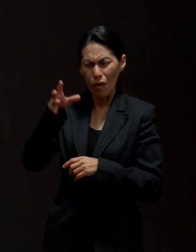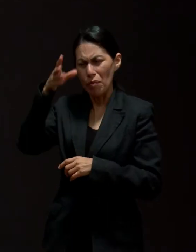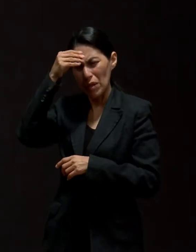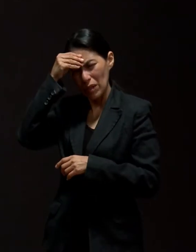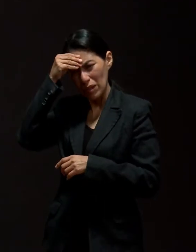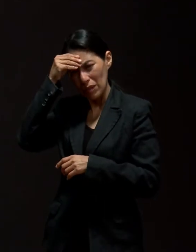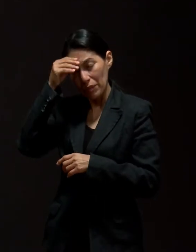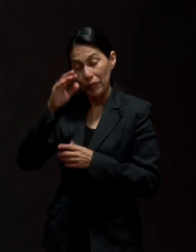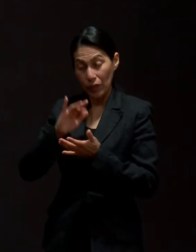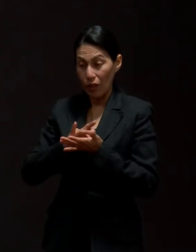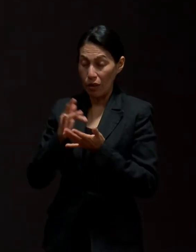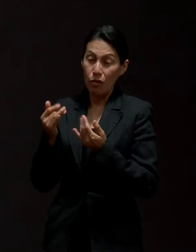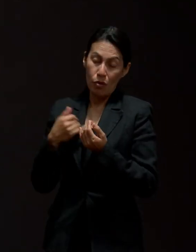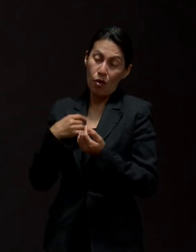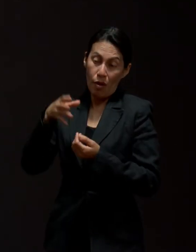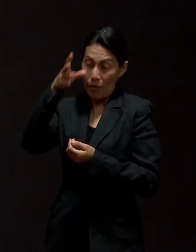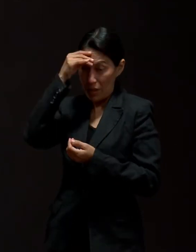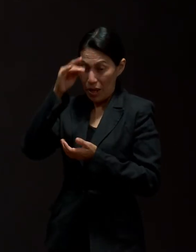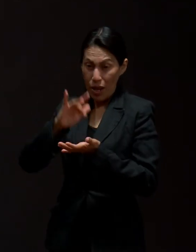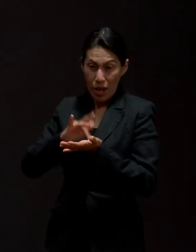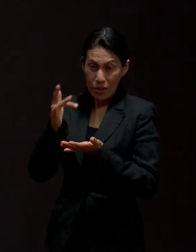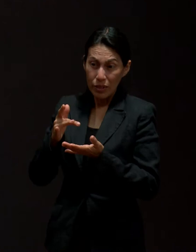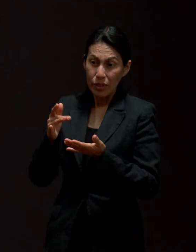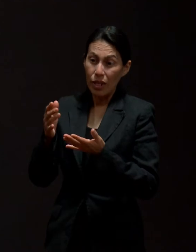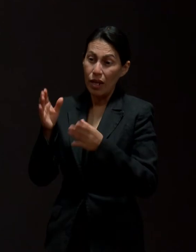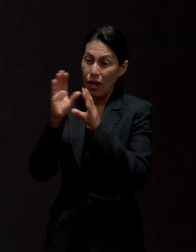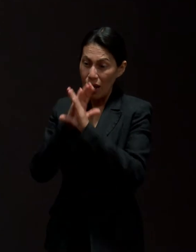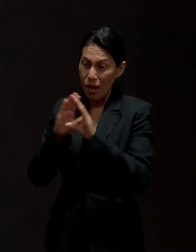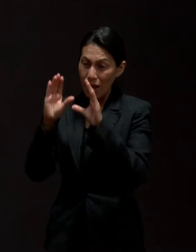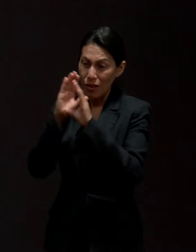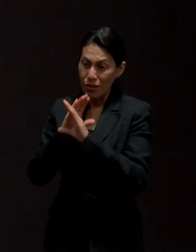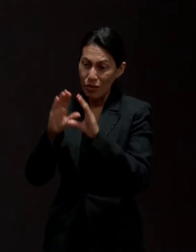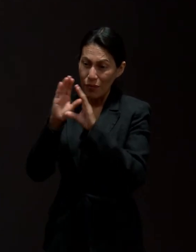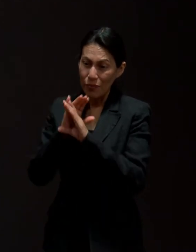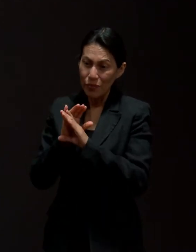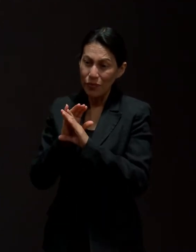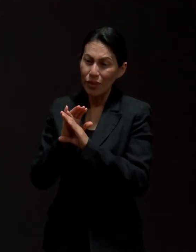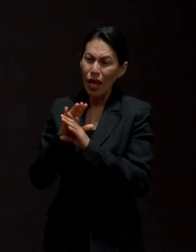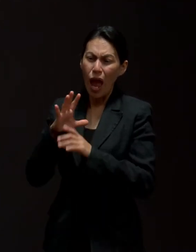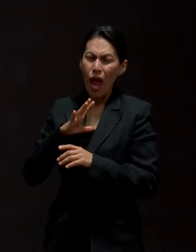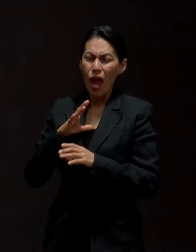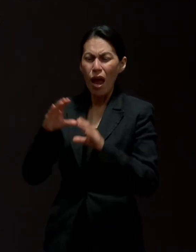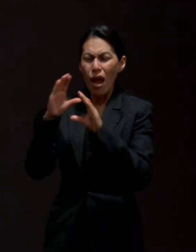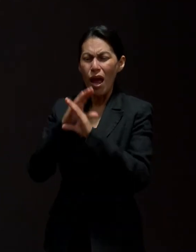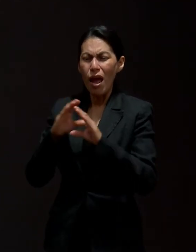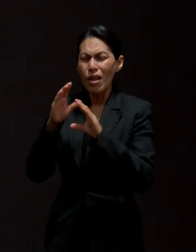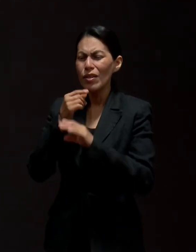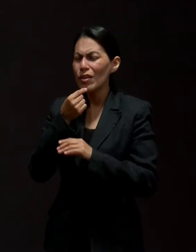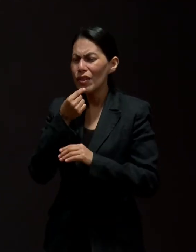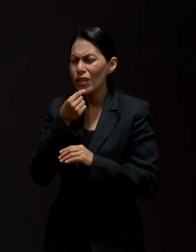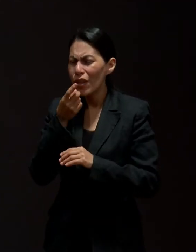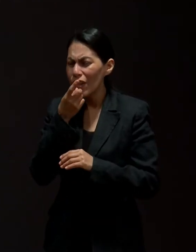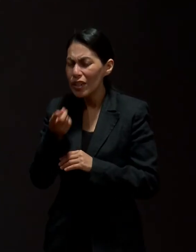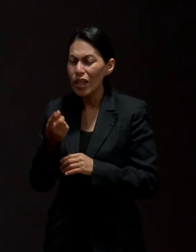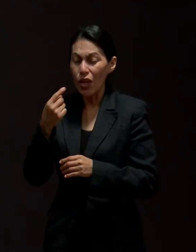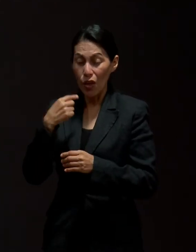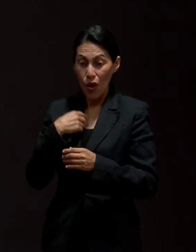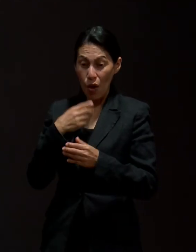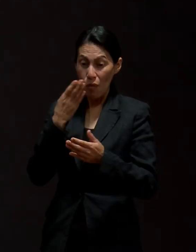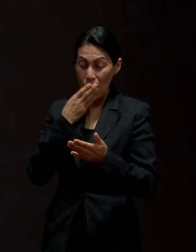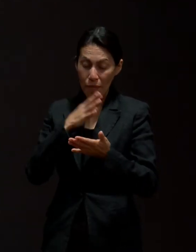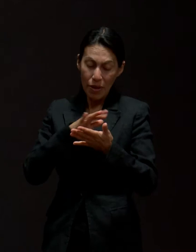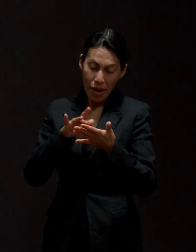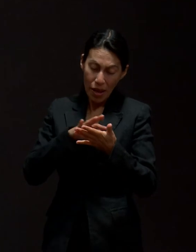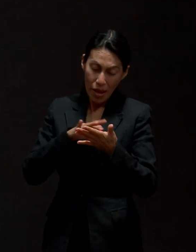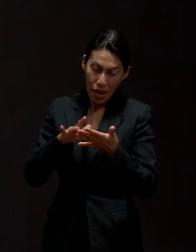aprendí yo creo que por el medio del canto. En los cantos, un canto que me gustaba mucho es cuando leo en la Biblia, como llama Jesús